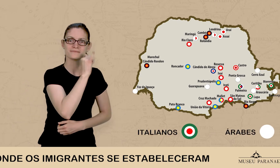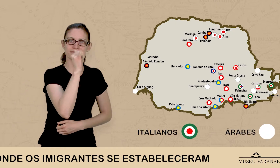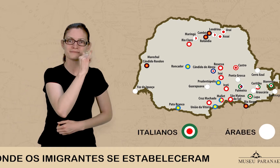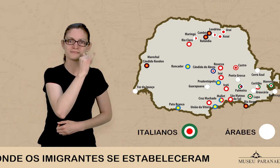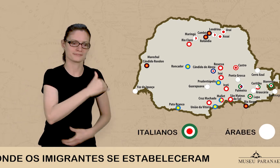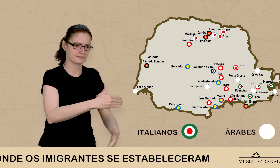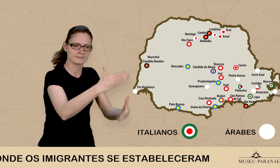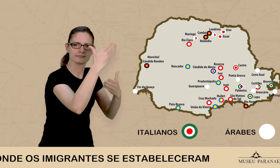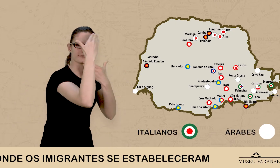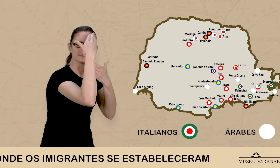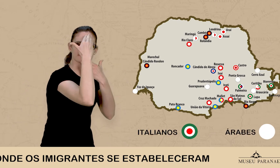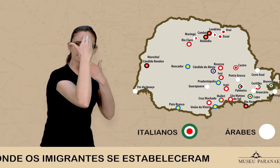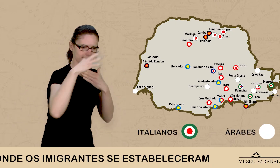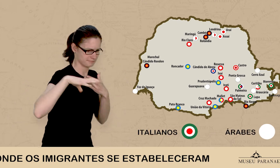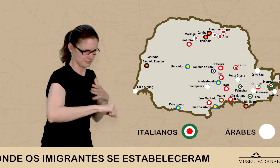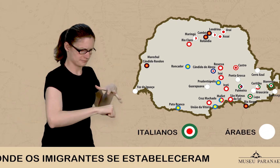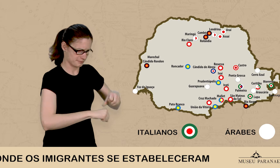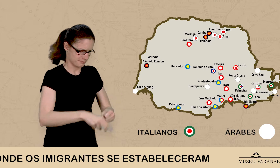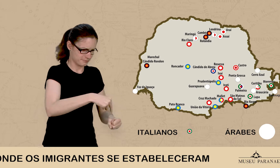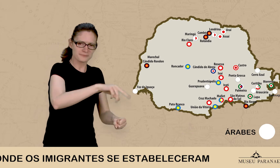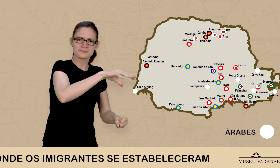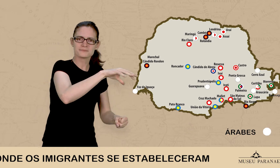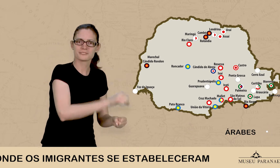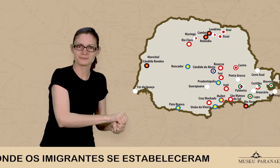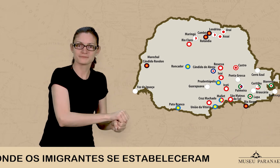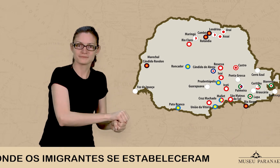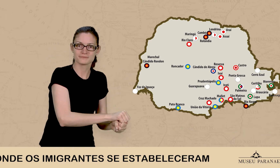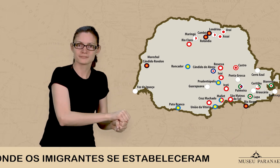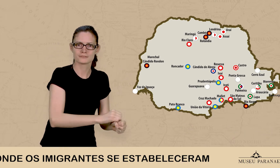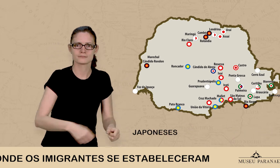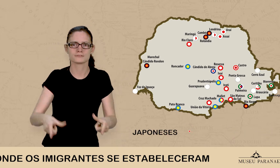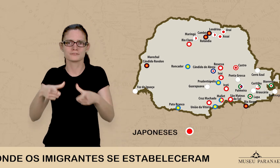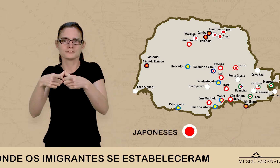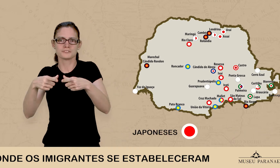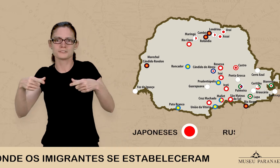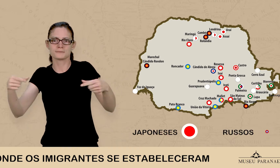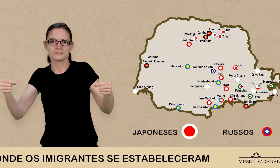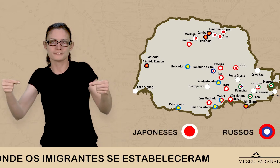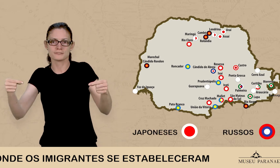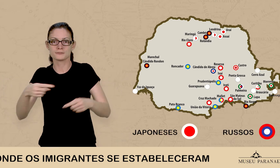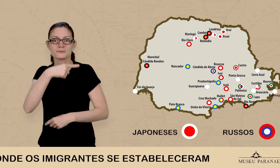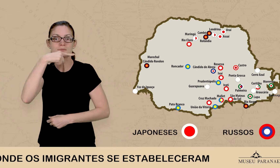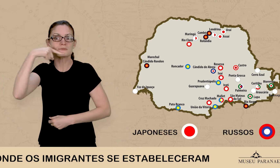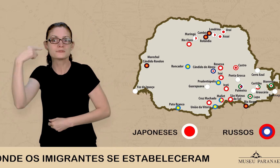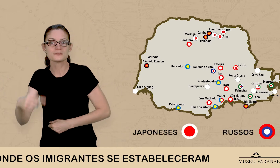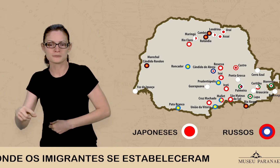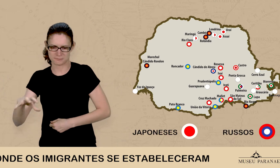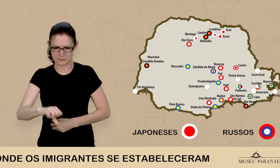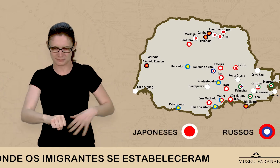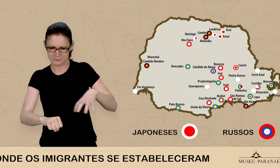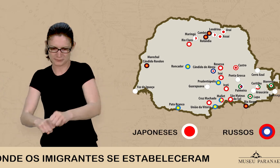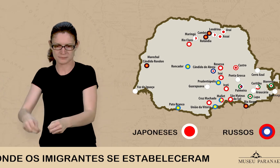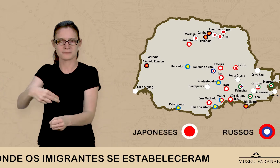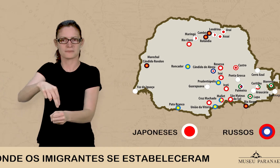os italianos e os povos árabes, e japoneses e russos que construíram também suas colônias